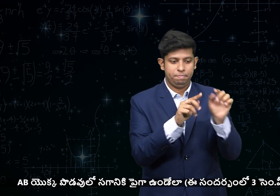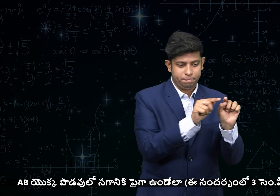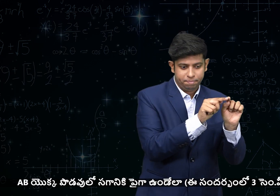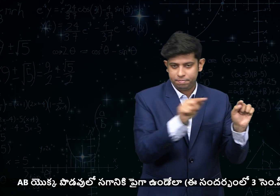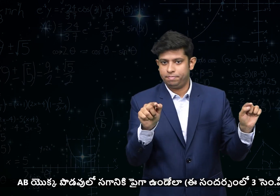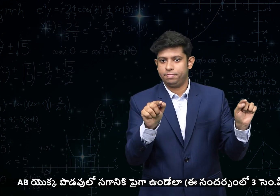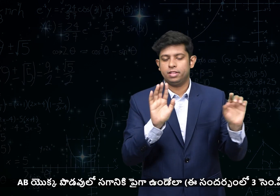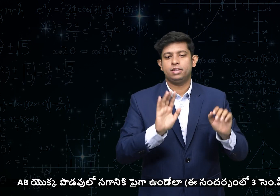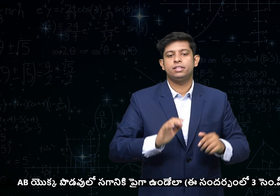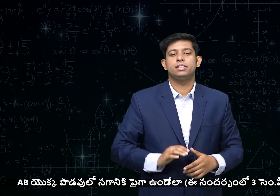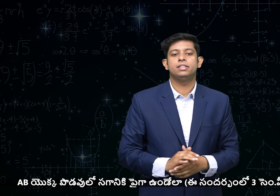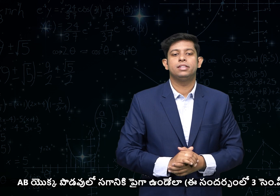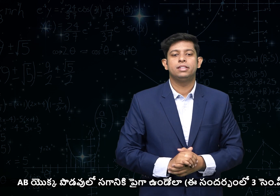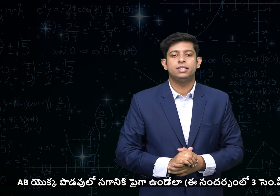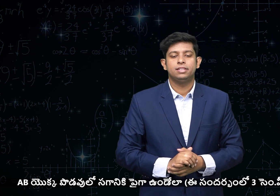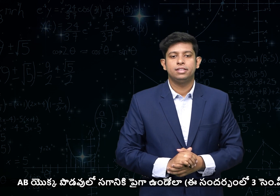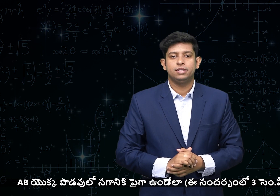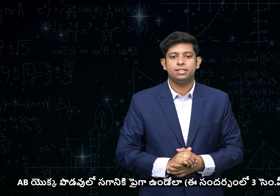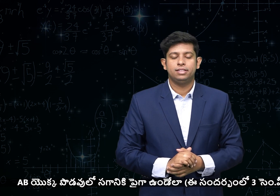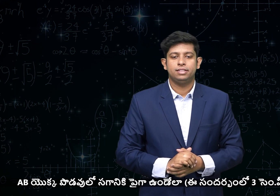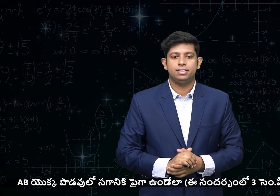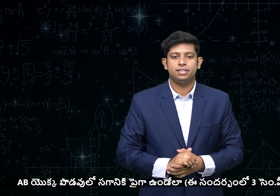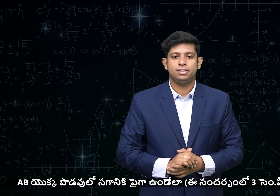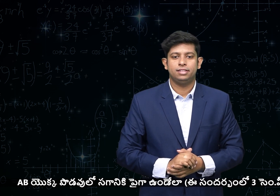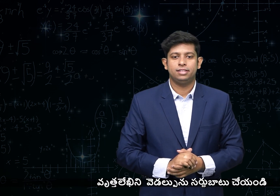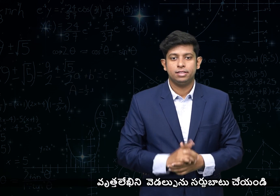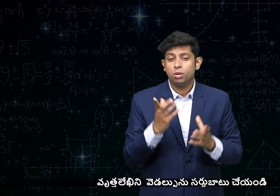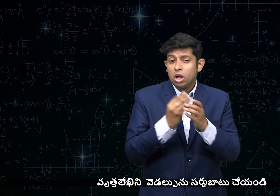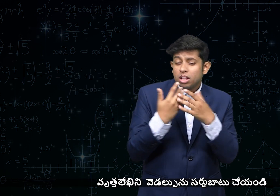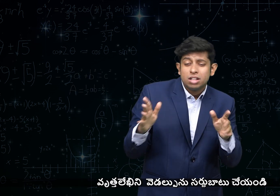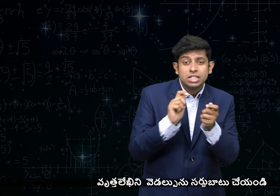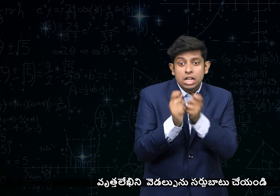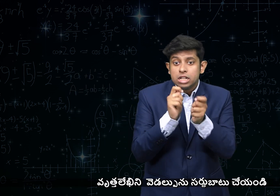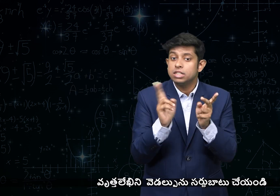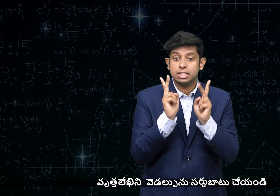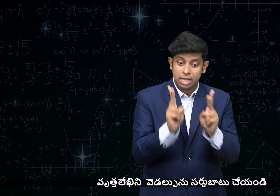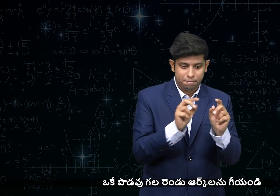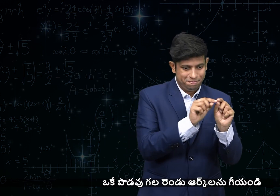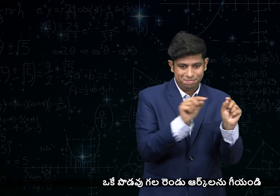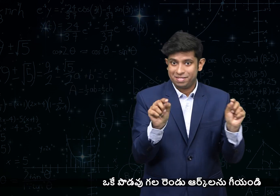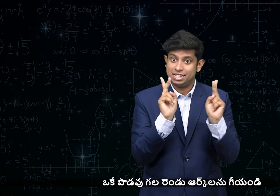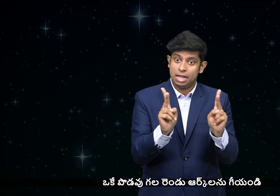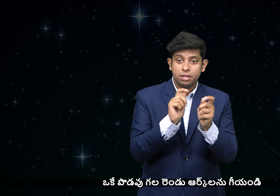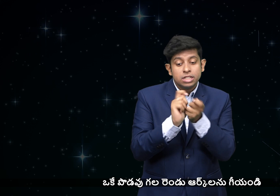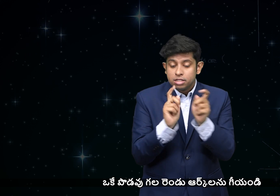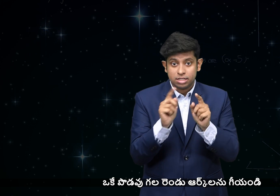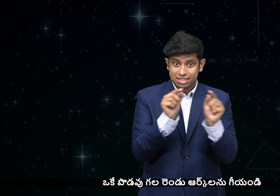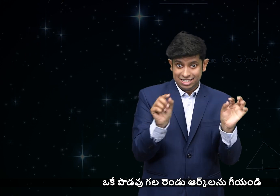AB యొక్క పొడవులో సగానికి పైగా ఉండేలా వృత్త లేఖిని వెడల్పును సర్దుబాటు చేయండి. ఒకే పొడవు